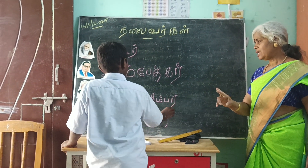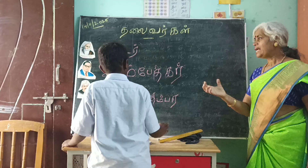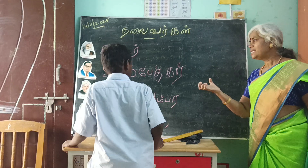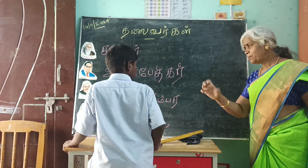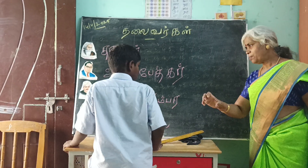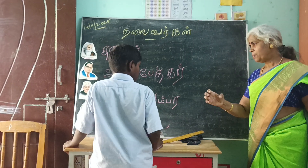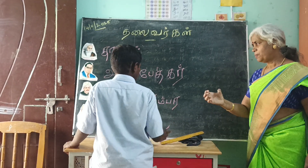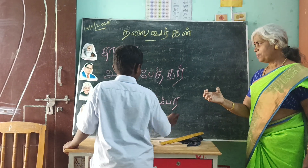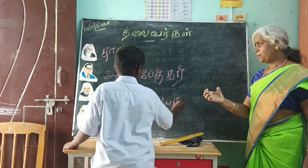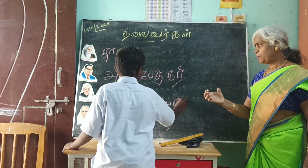இம்